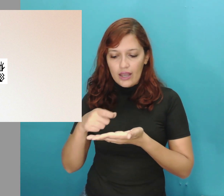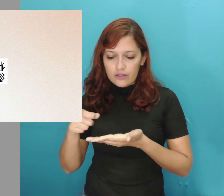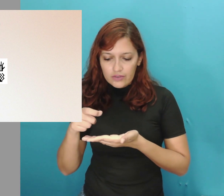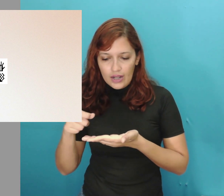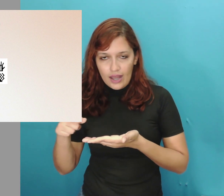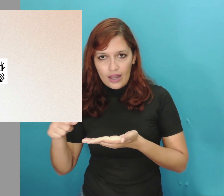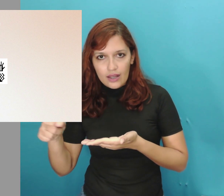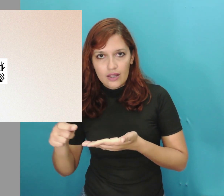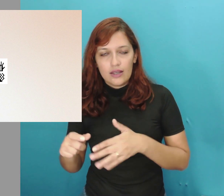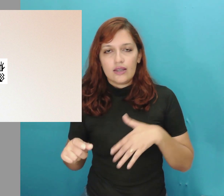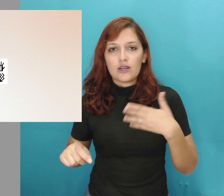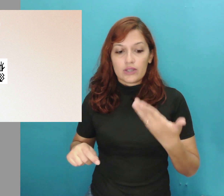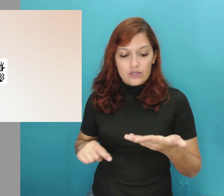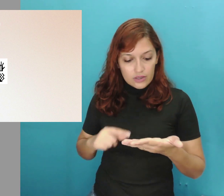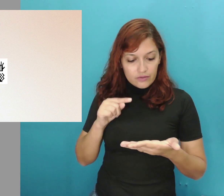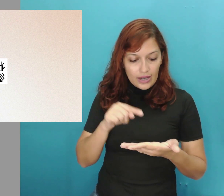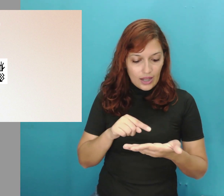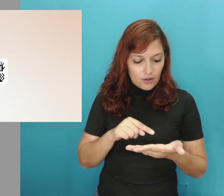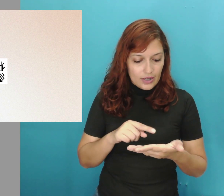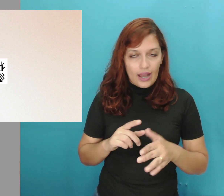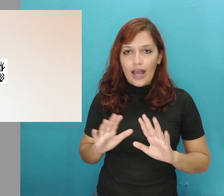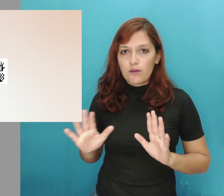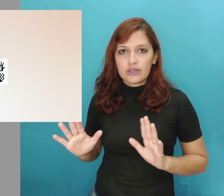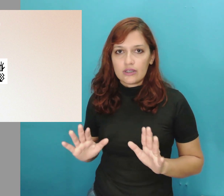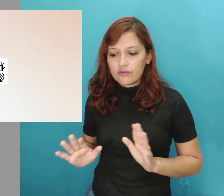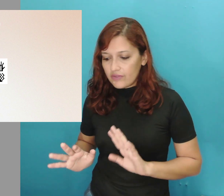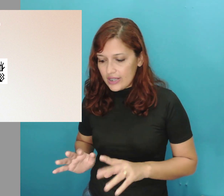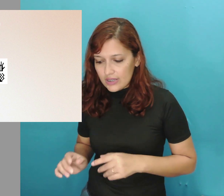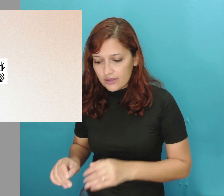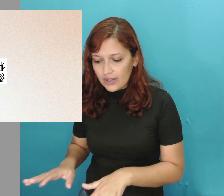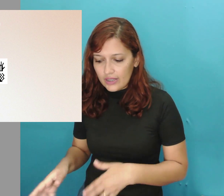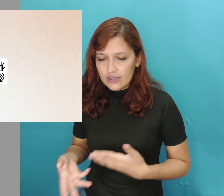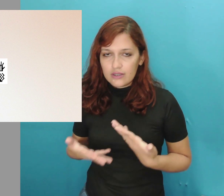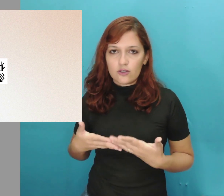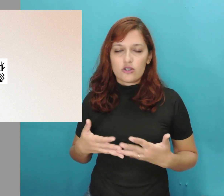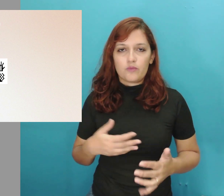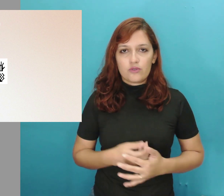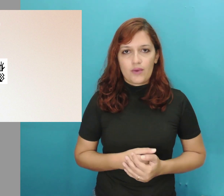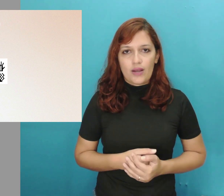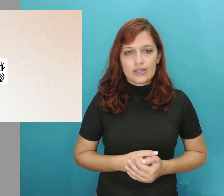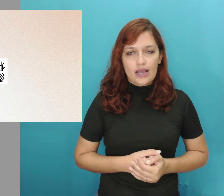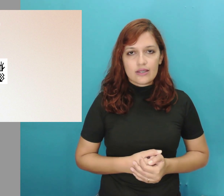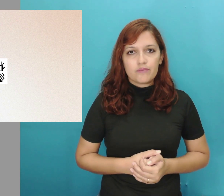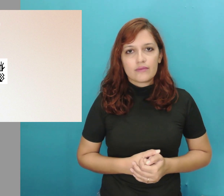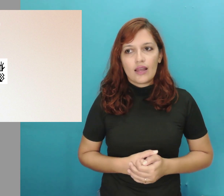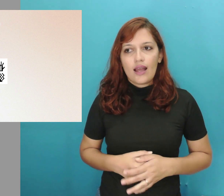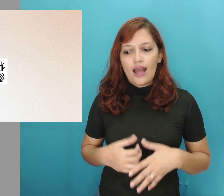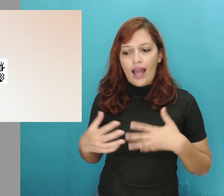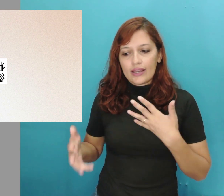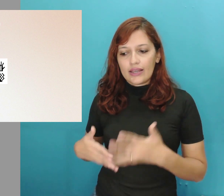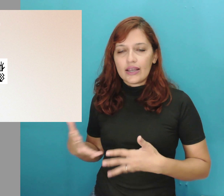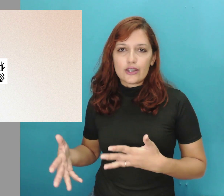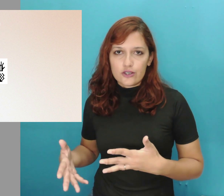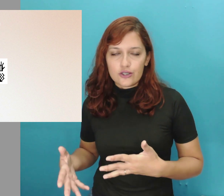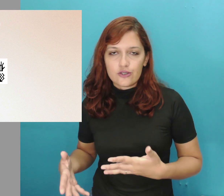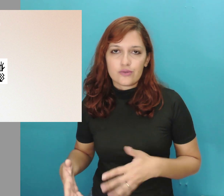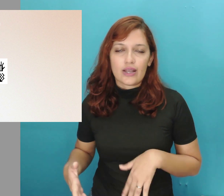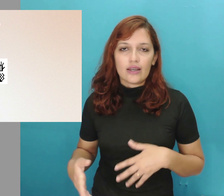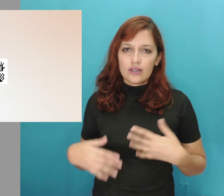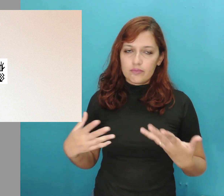escreve lá e quando a gente vai lá olhar rapidinho, facinho ali, nós temos um acesso àquele registro, né? E